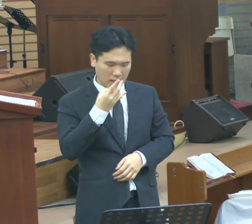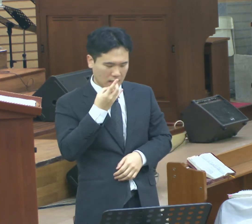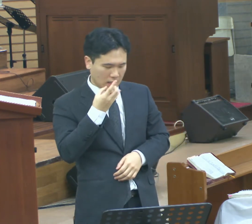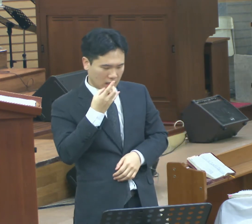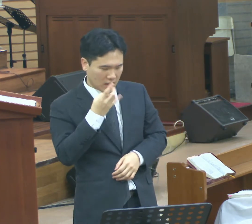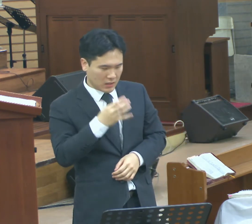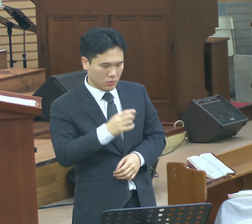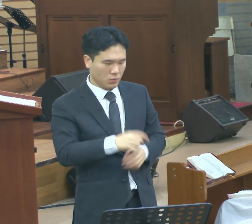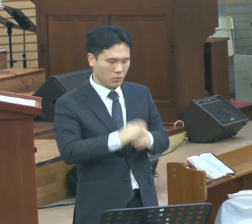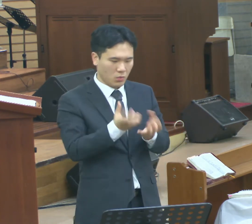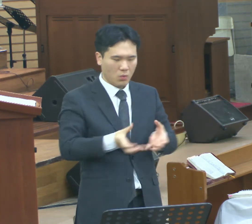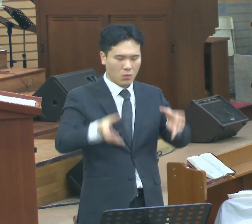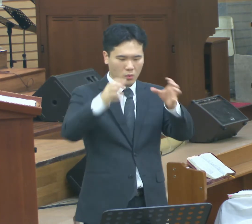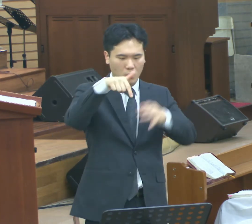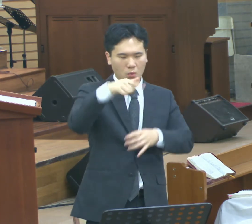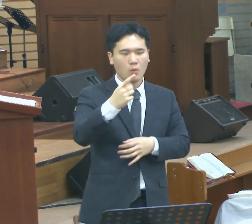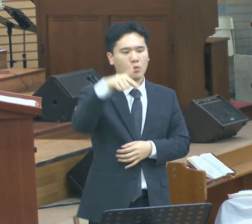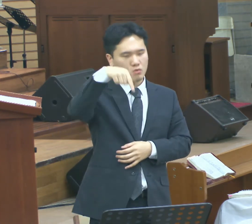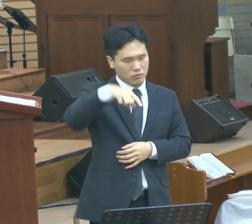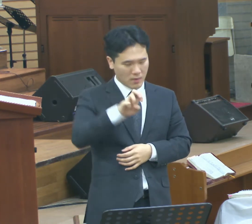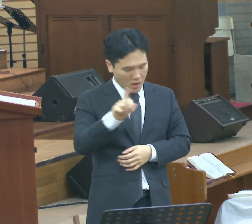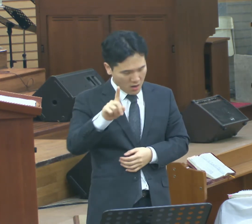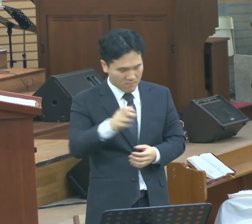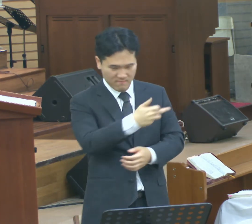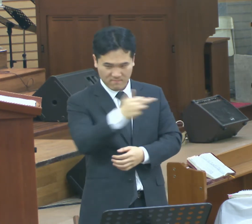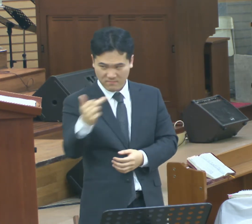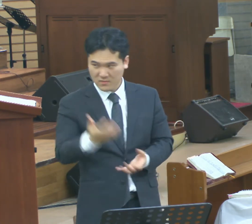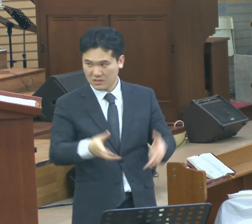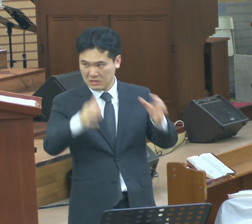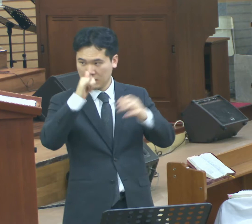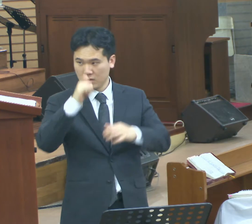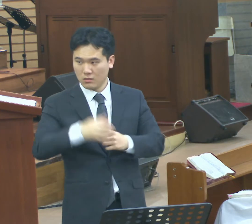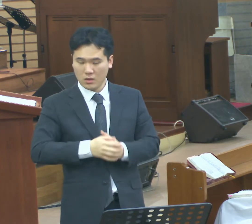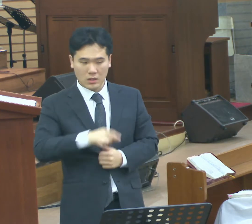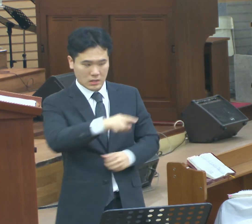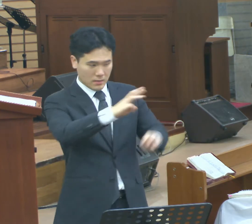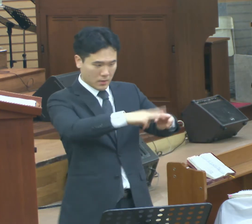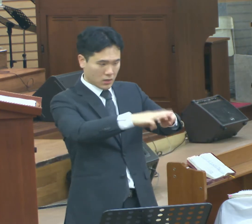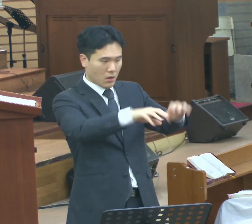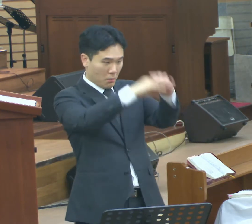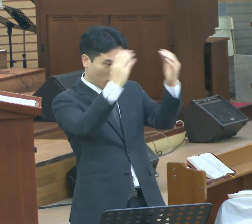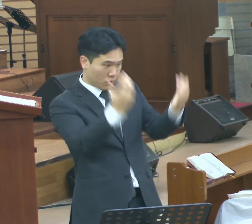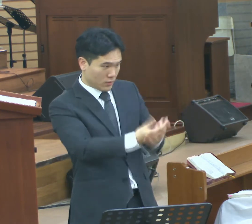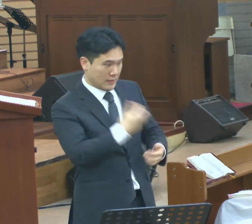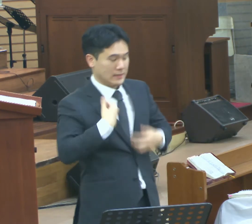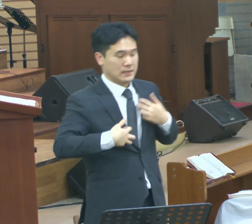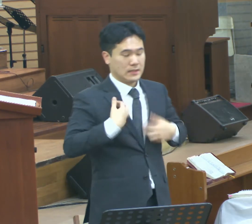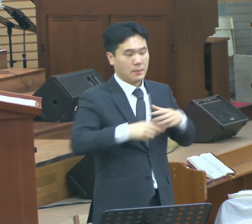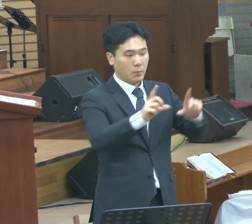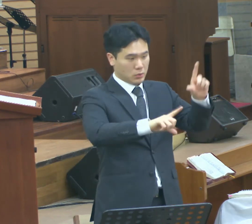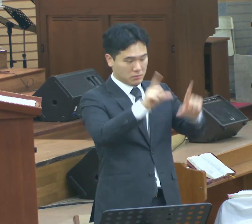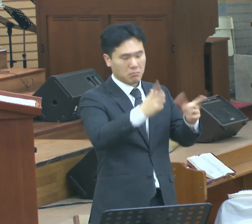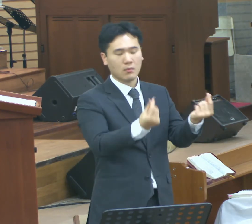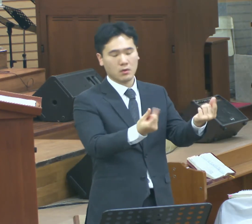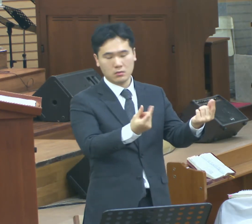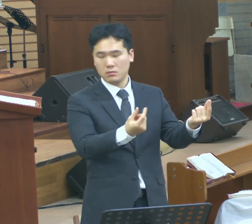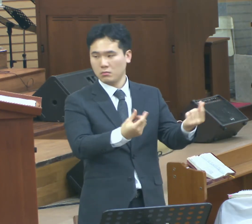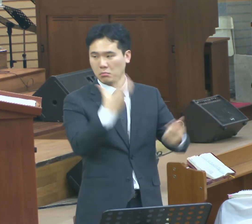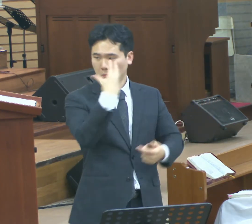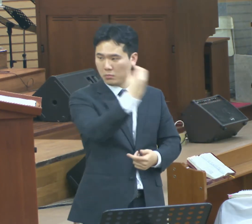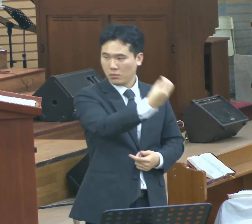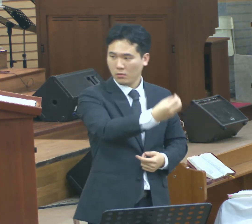고구마도 크고 그런데 그 밭에 있는 모든 것이 막 즐거워하는 모습이 보여요. 숲의 나무들이